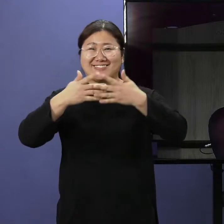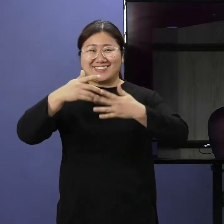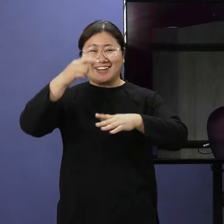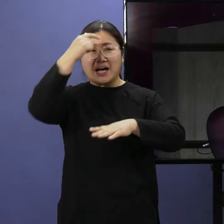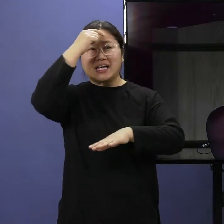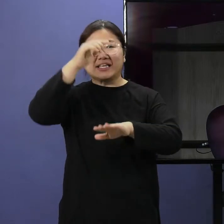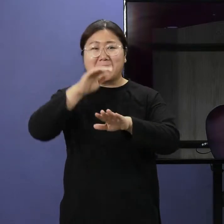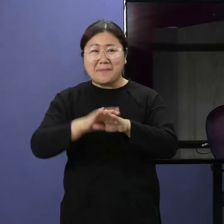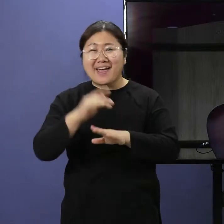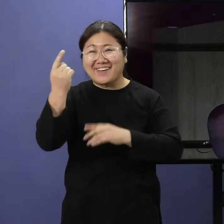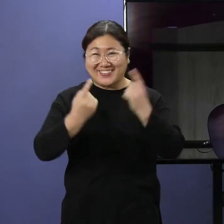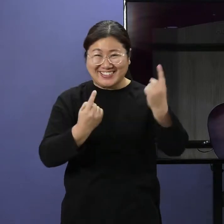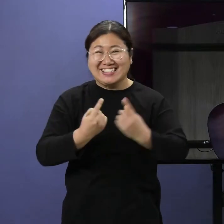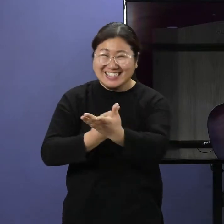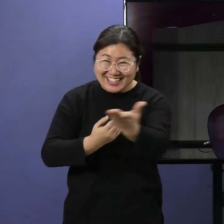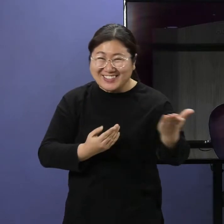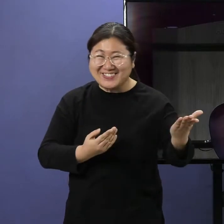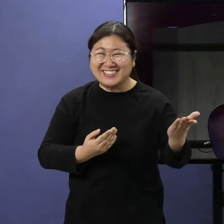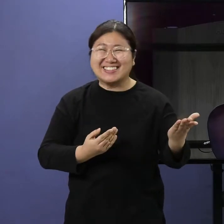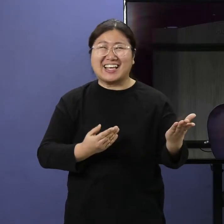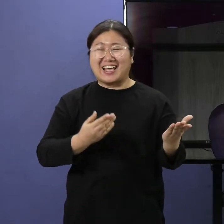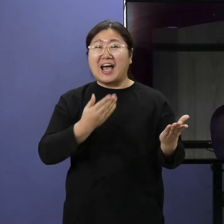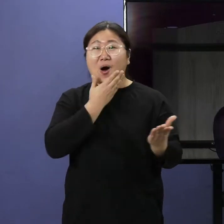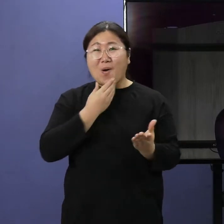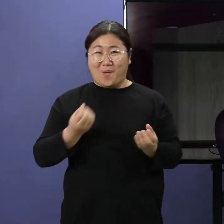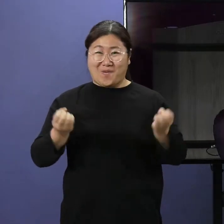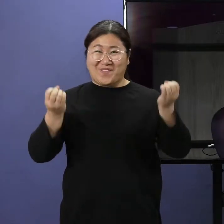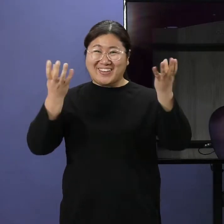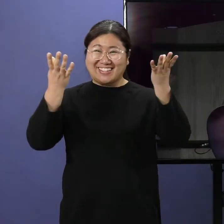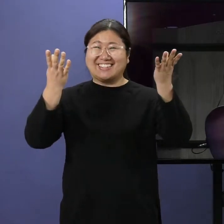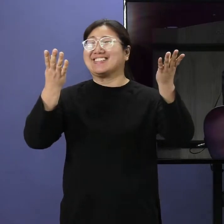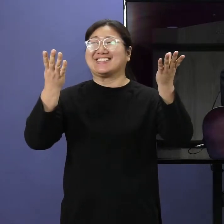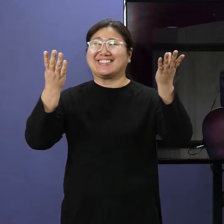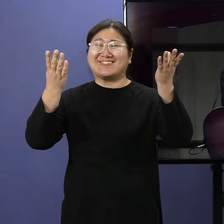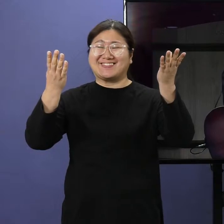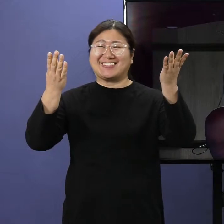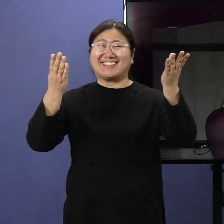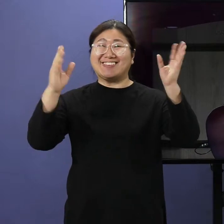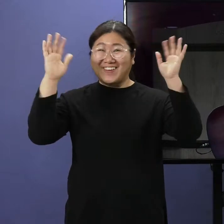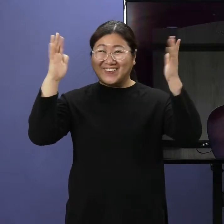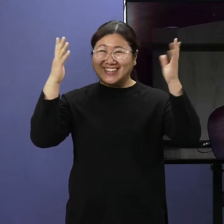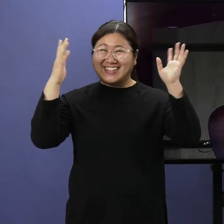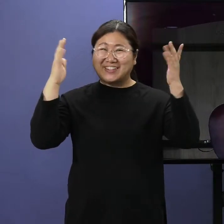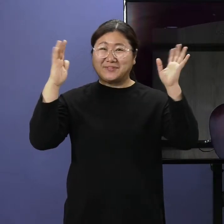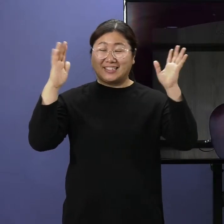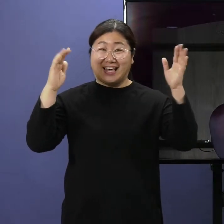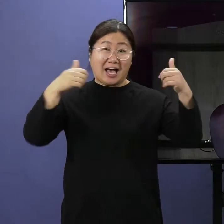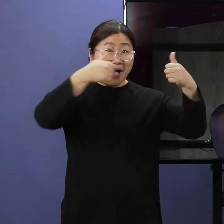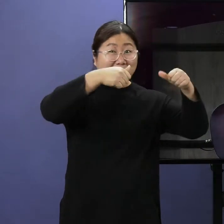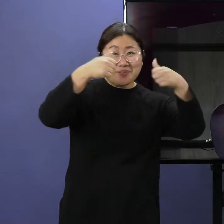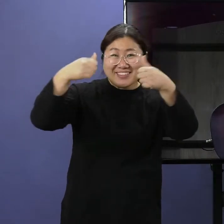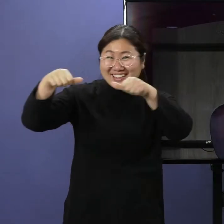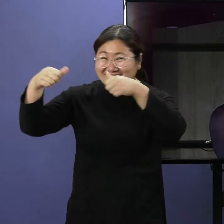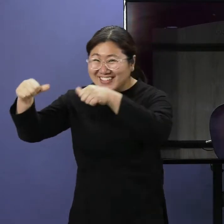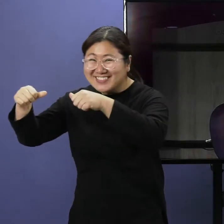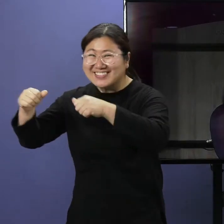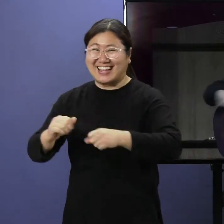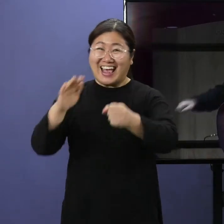환영하고 축복합니다. 우리 옆에 있는 분들에게 한번 반갑게 인사해 주시면 좋을 것 같습니다. 사랑하고